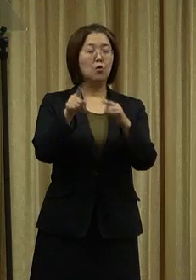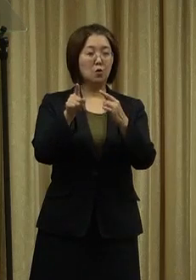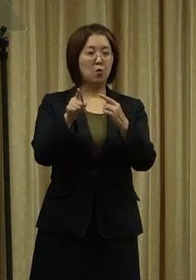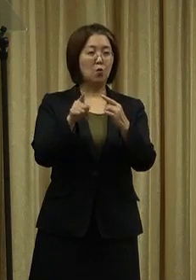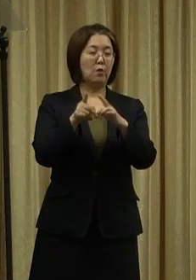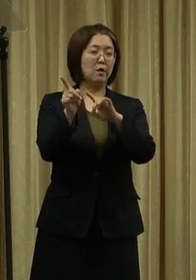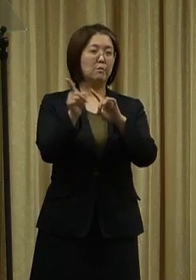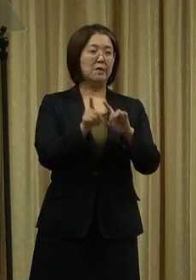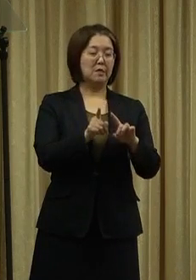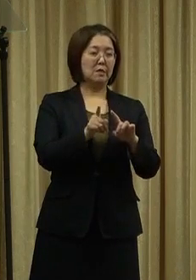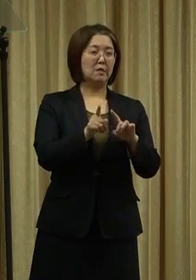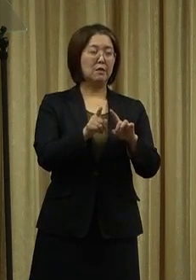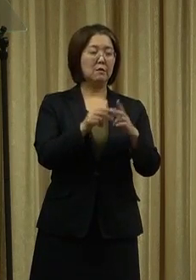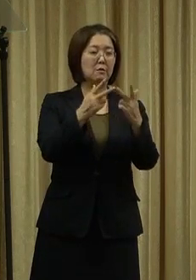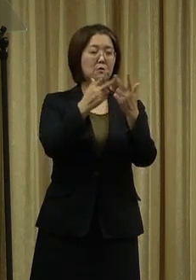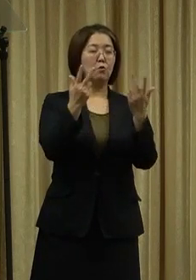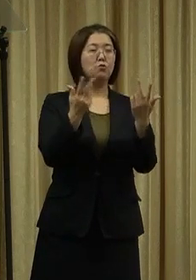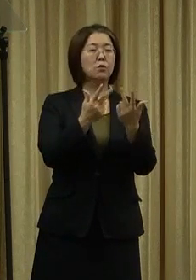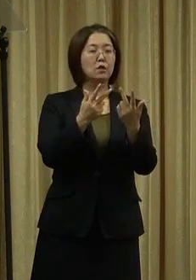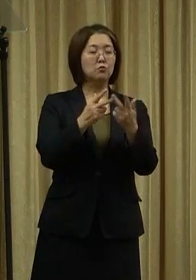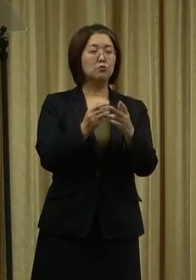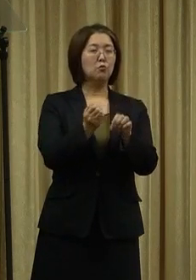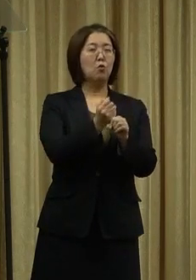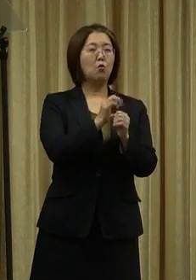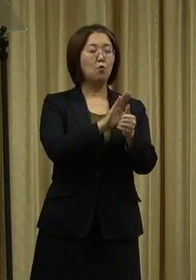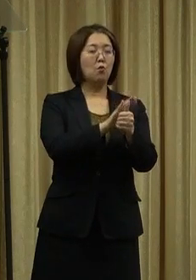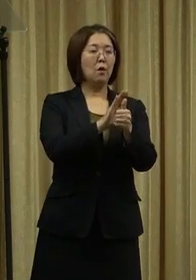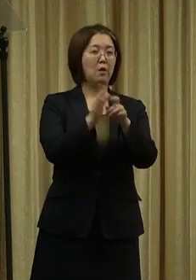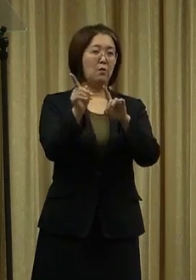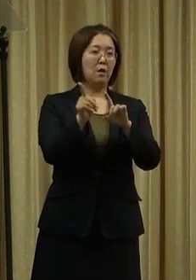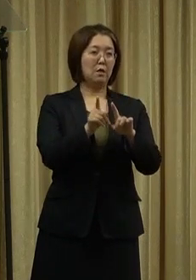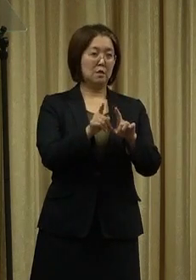応援割、この準備を進めるとともに、